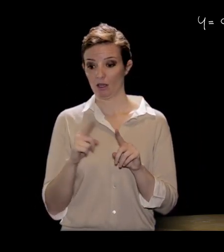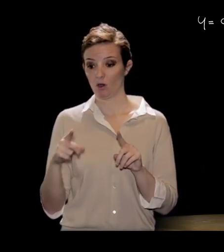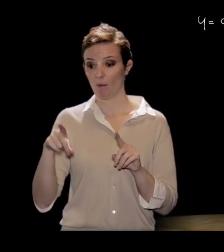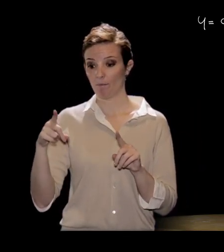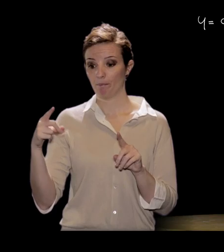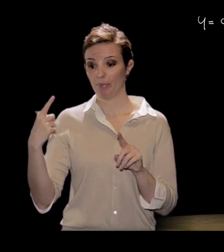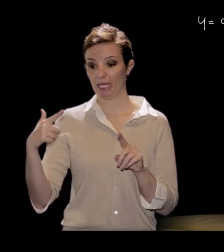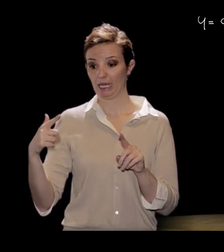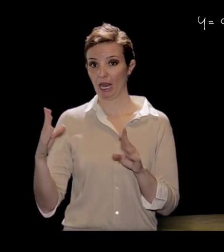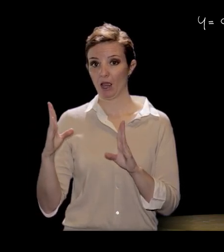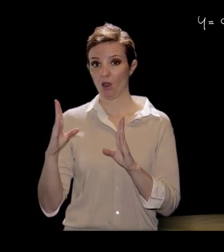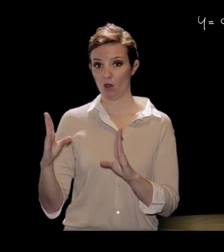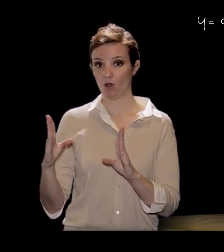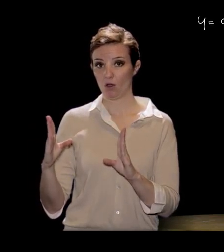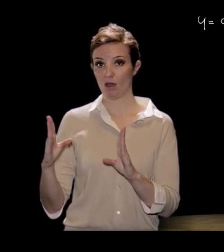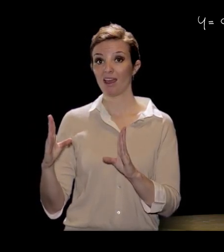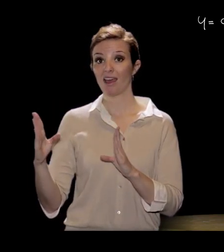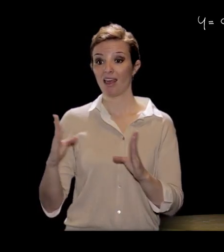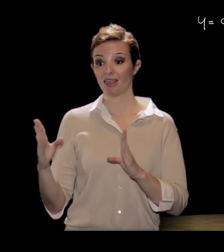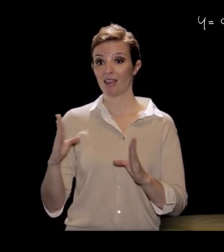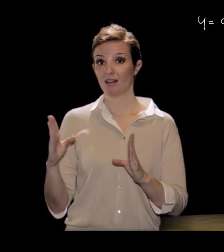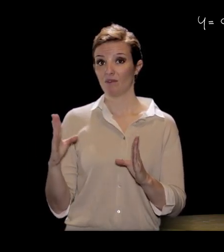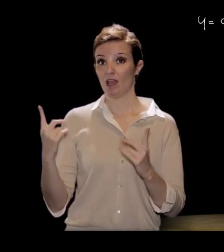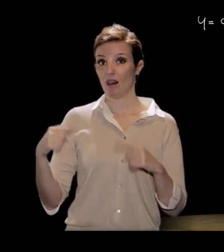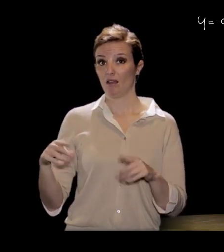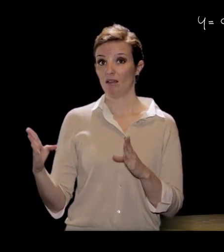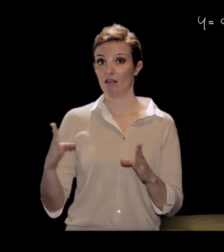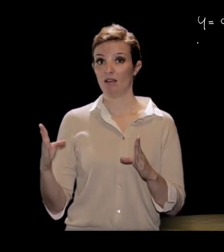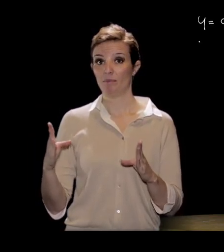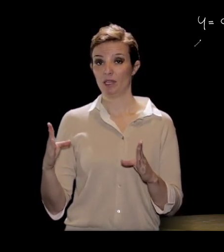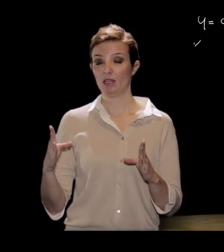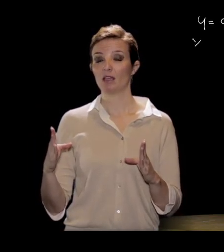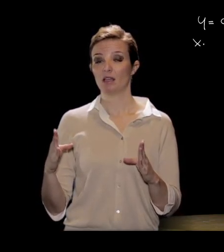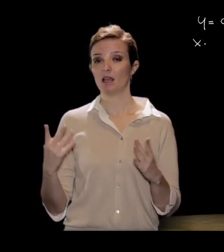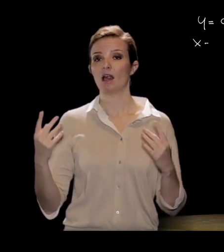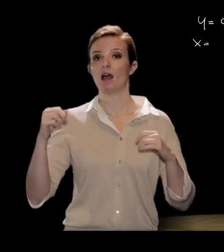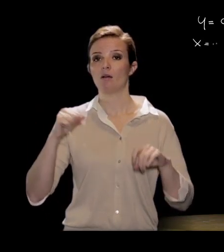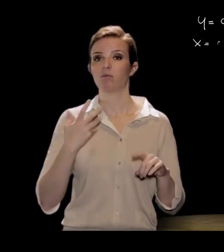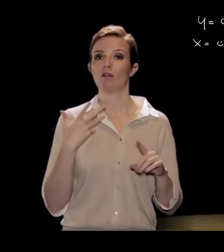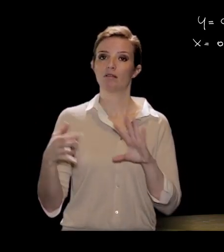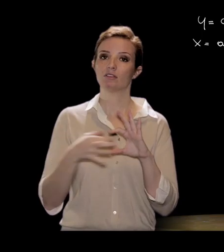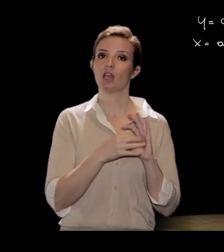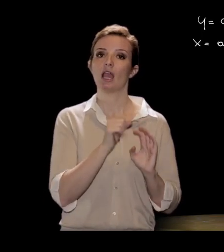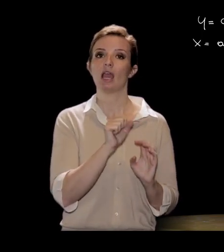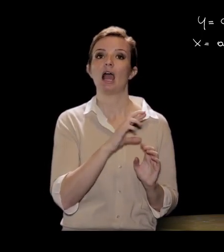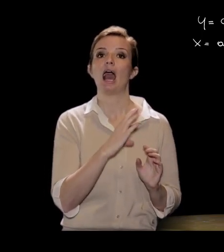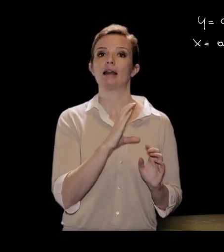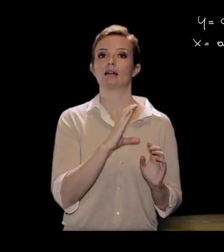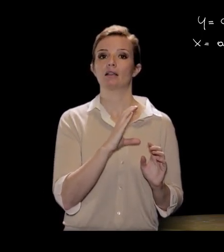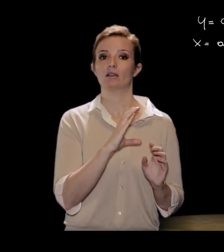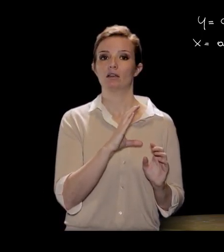greco. In questo intervallo noi andiamo a definire la funzione arco coseno